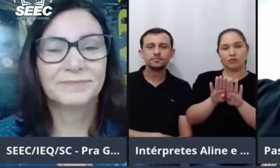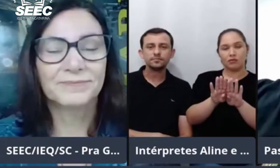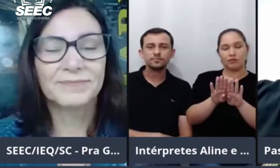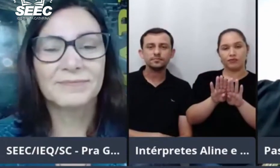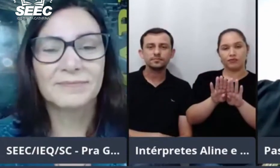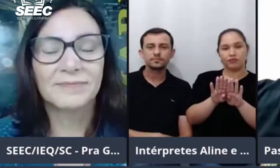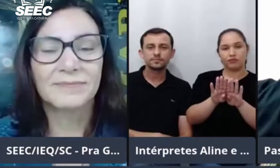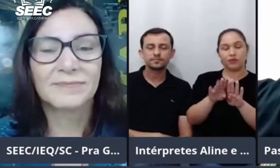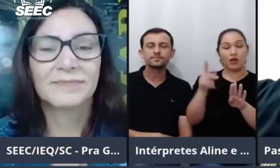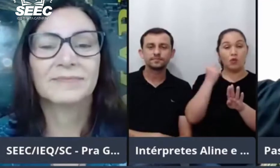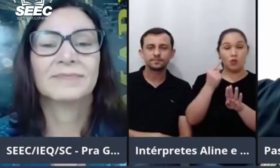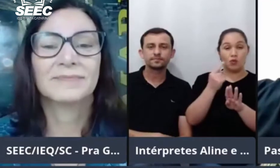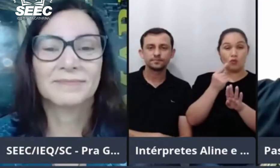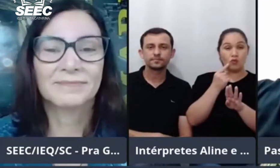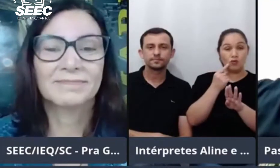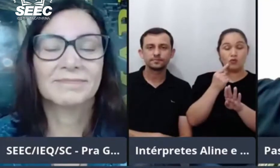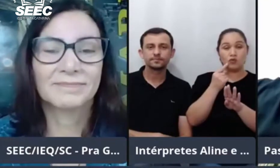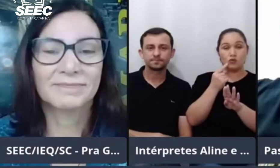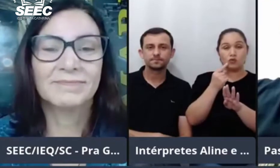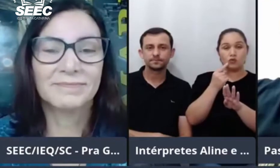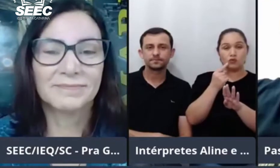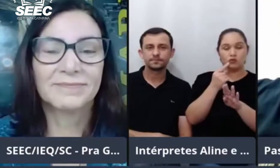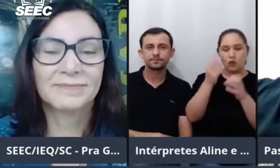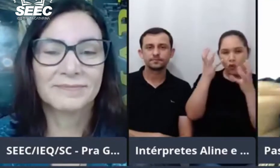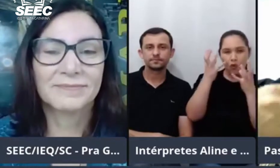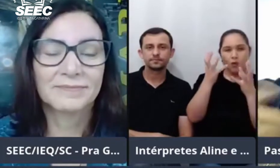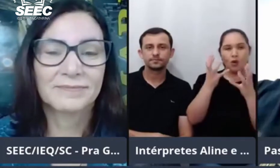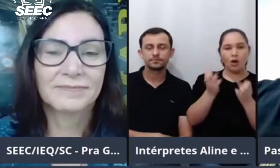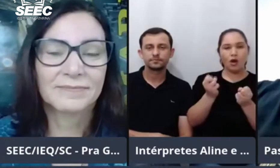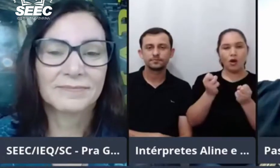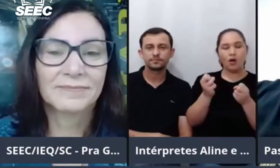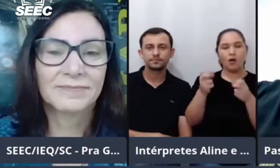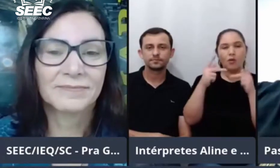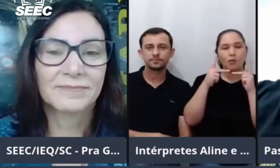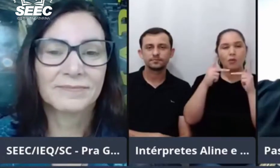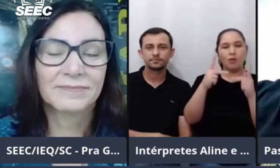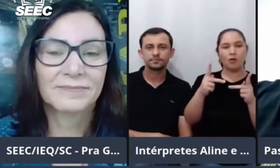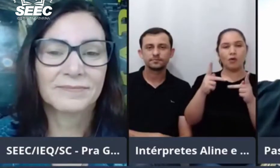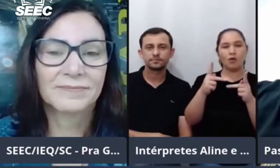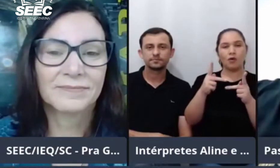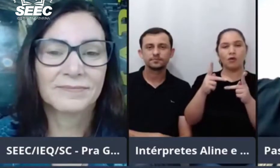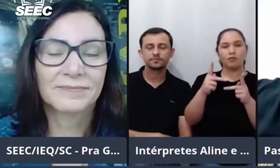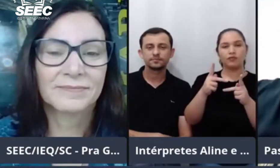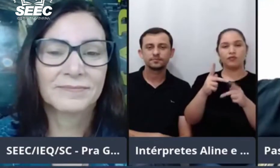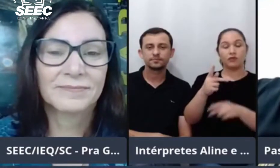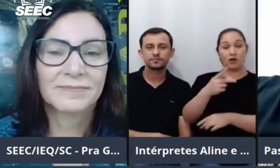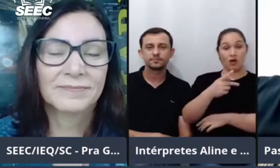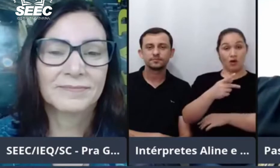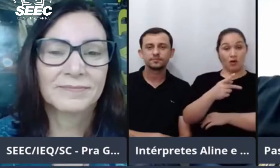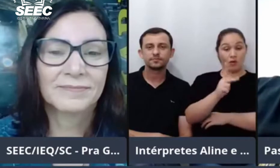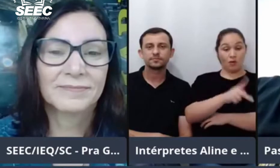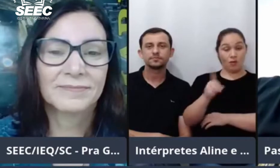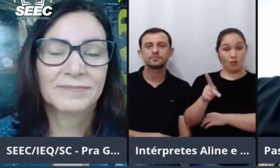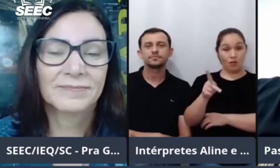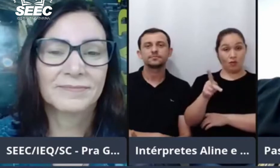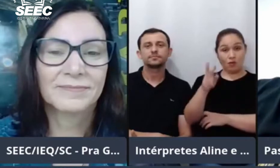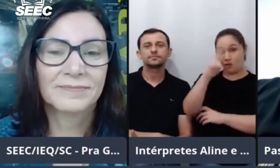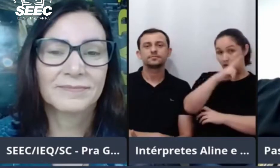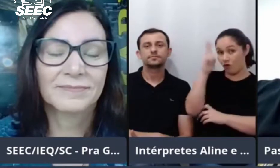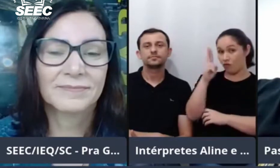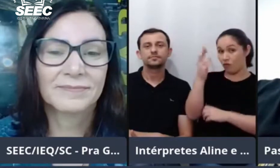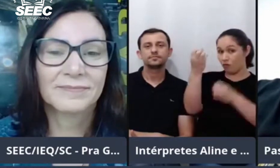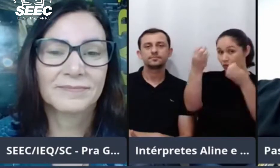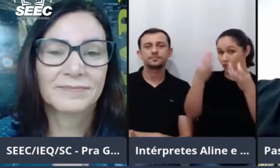eles recebem essa palavra, né? O professor Rafael falou sobre o meu sobrinho. Meu sobrinho, ele